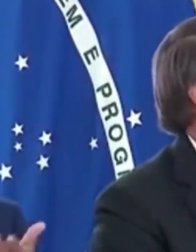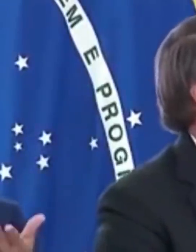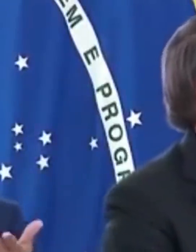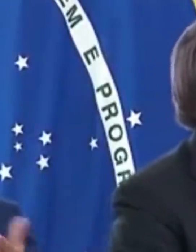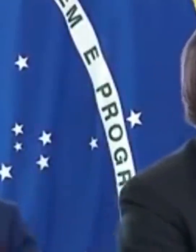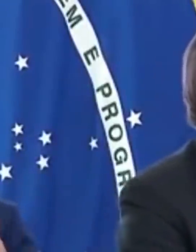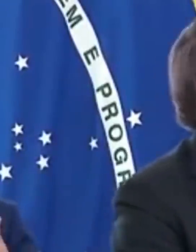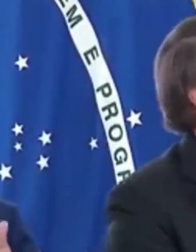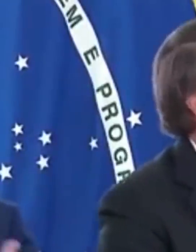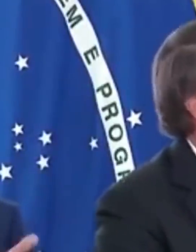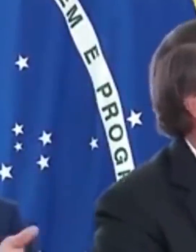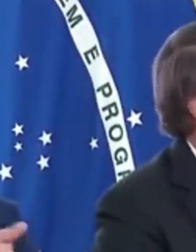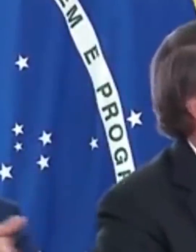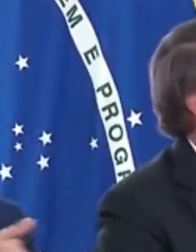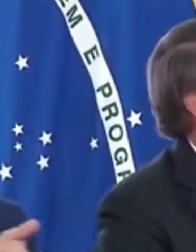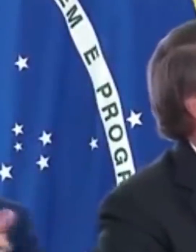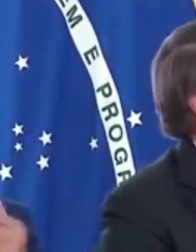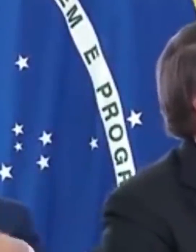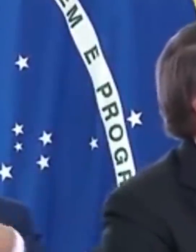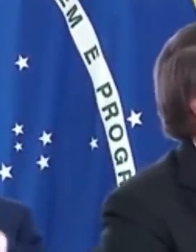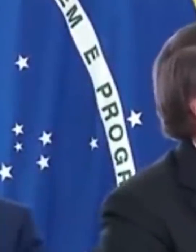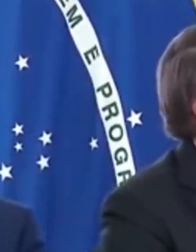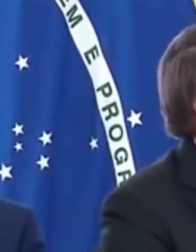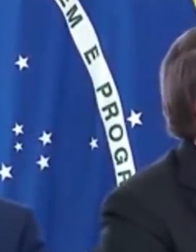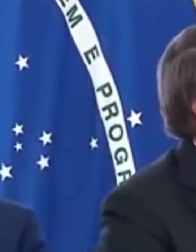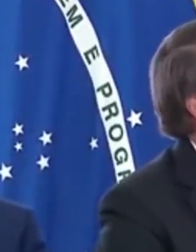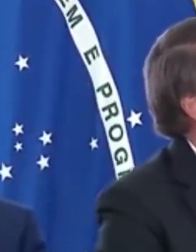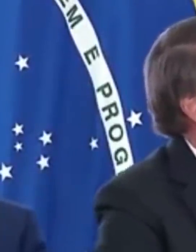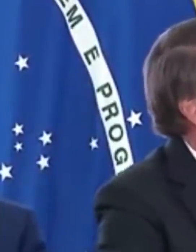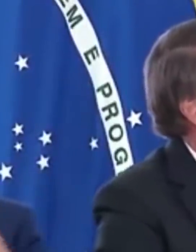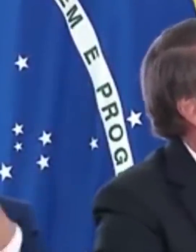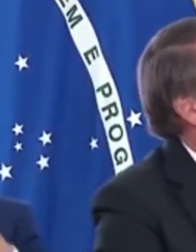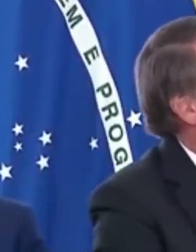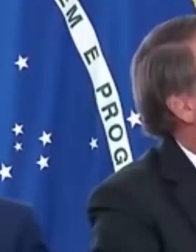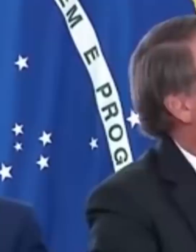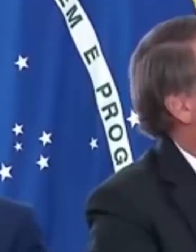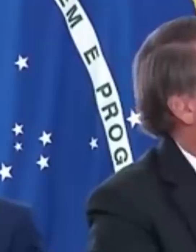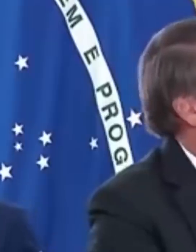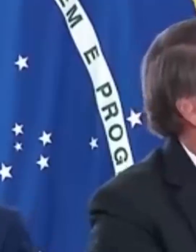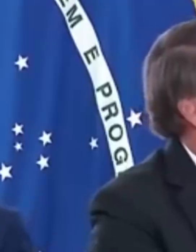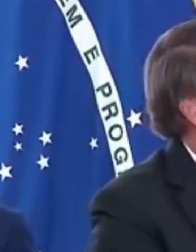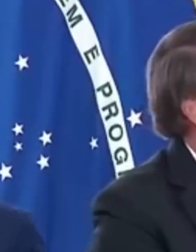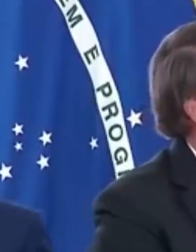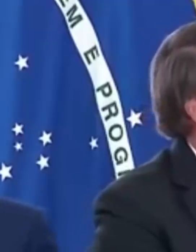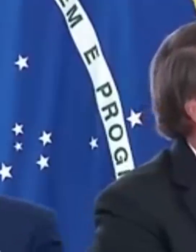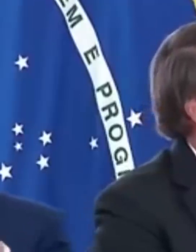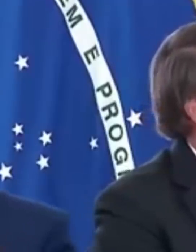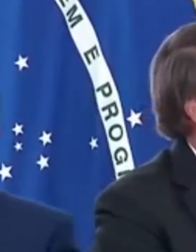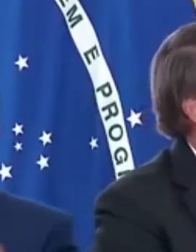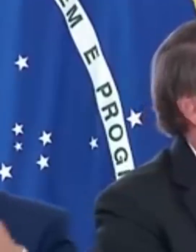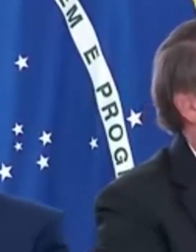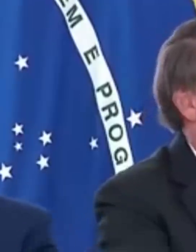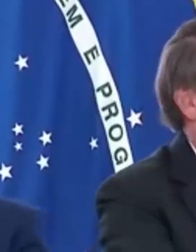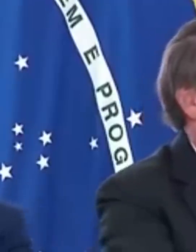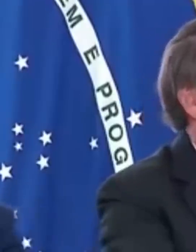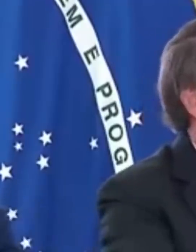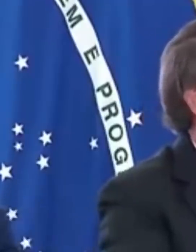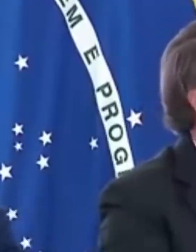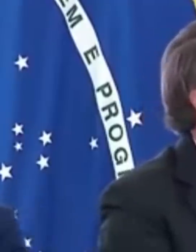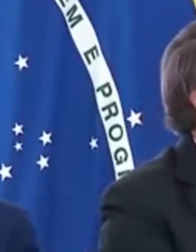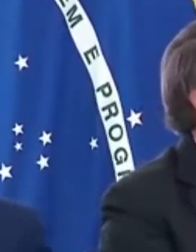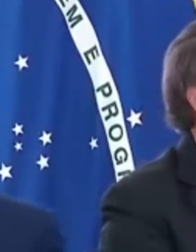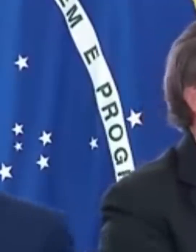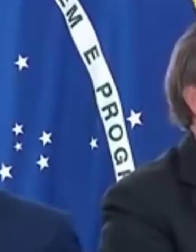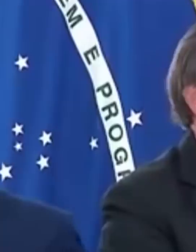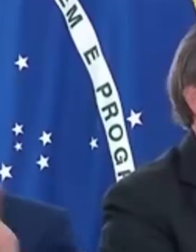contra uma live. A que ponto nós chegamos? O inquérito contra o presidente da República é de uma live. Que eu falei